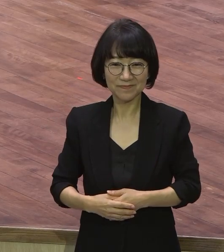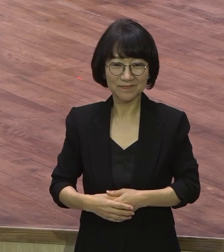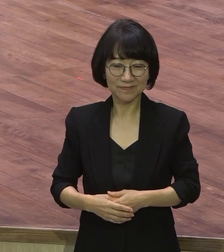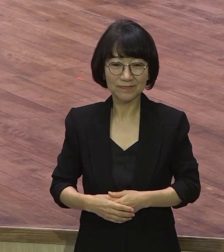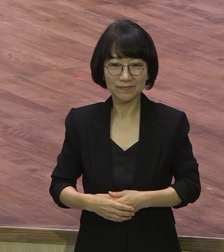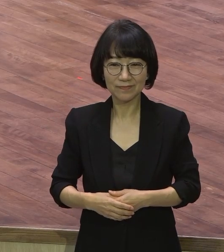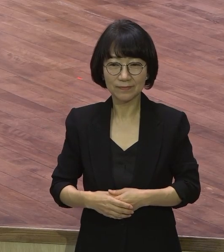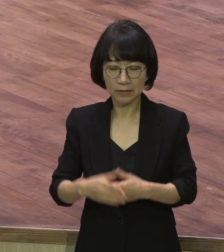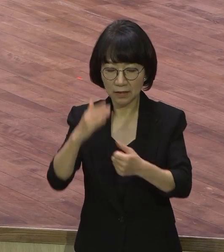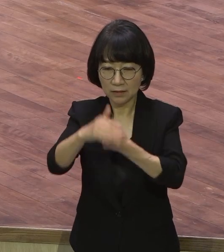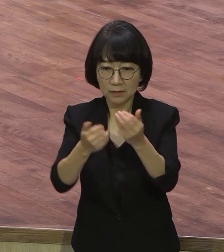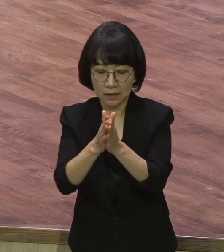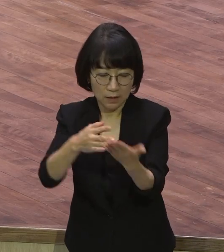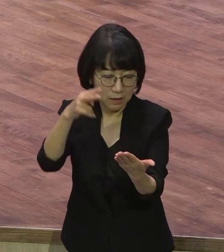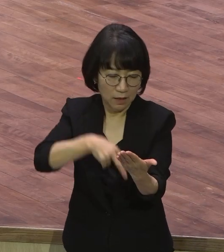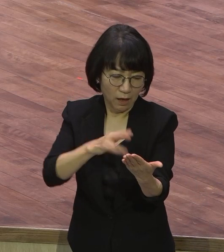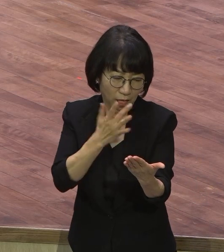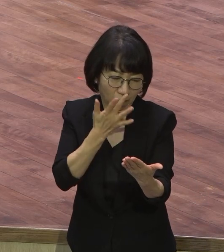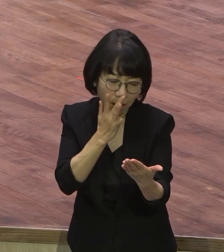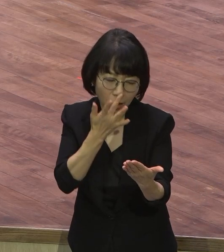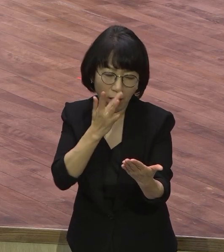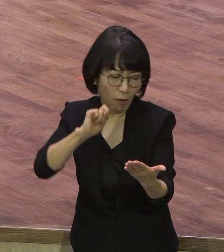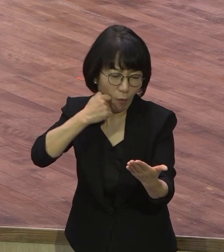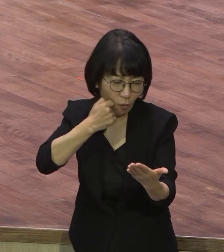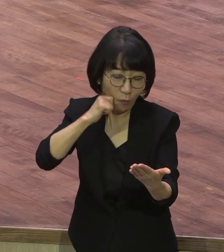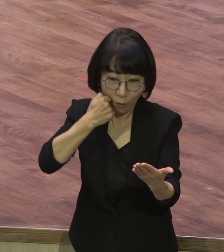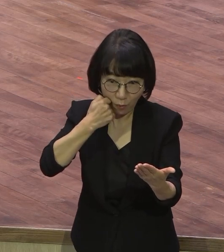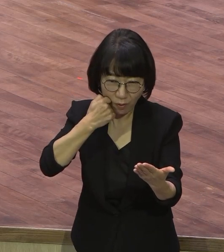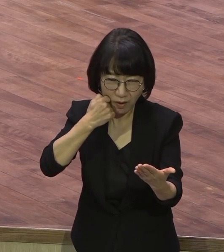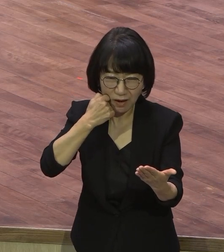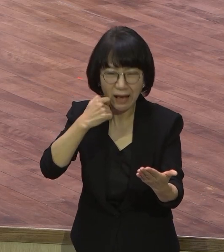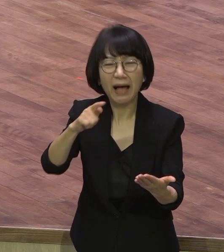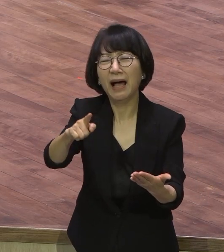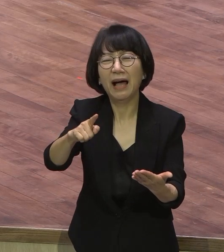성경 읽으면 어렵다. 어렵고 이해한다면 그냥 지나가세요.